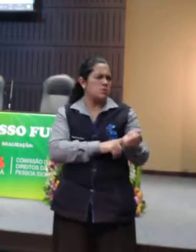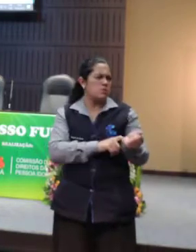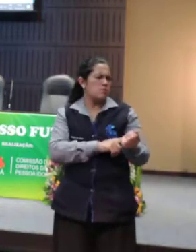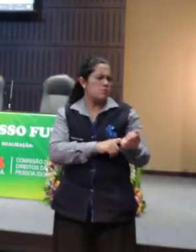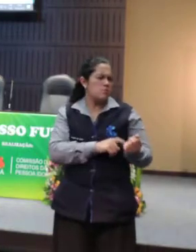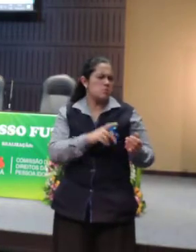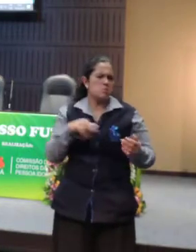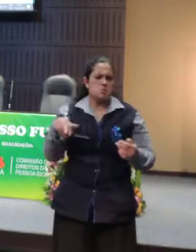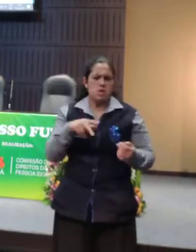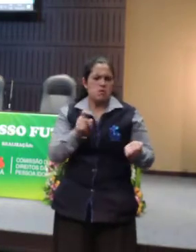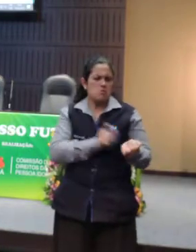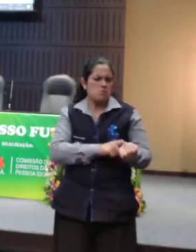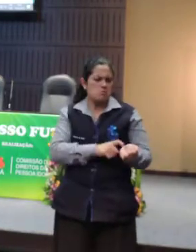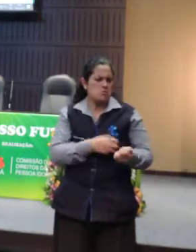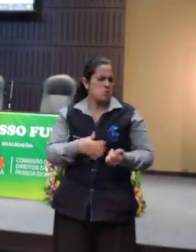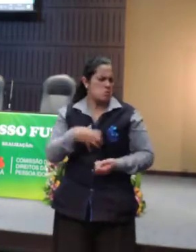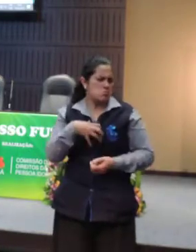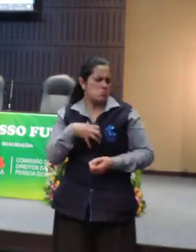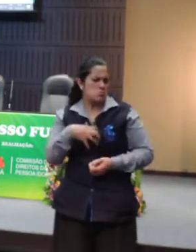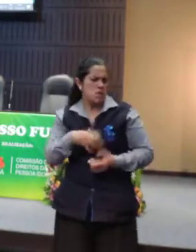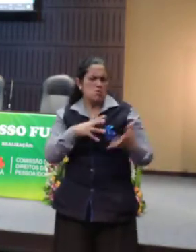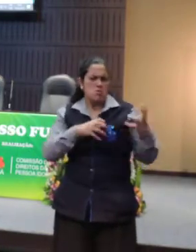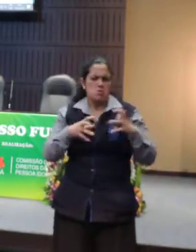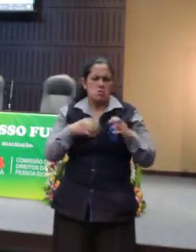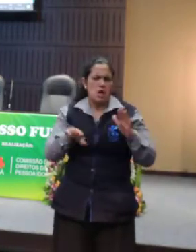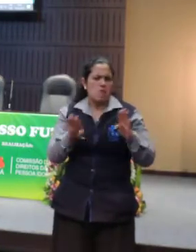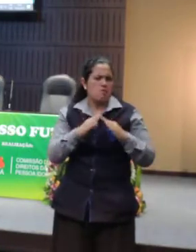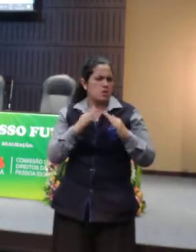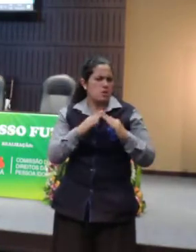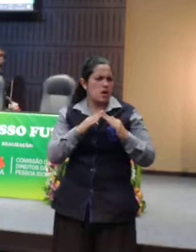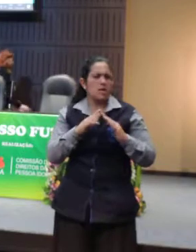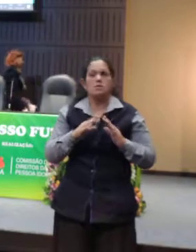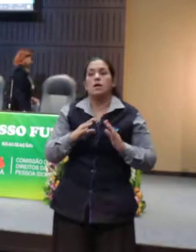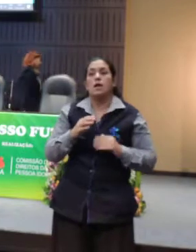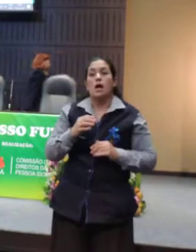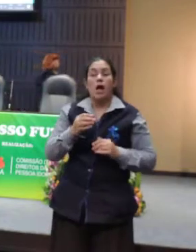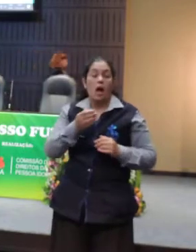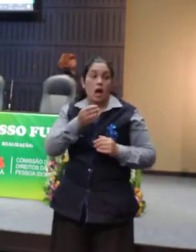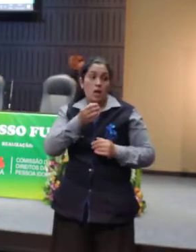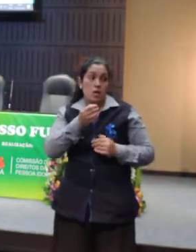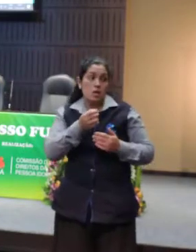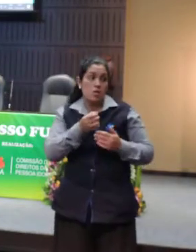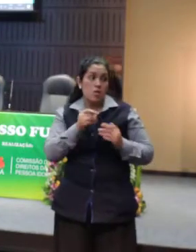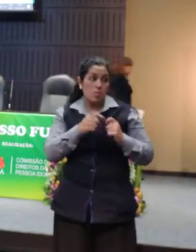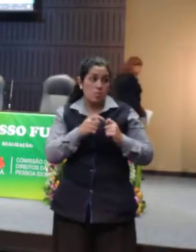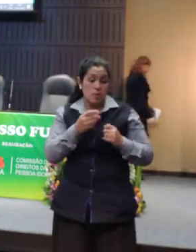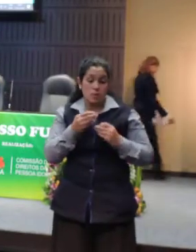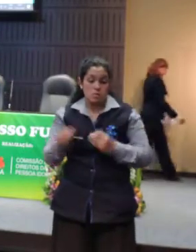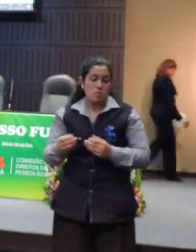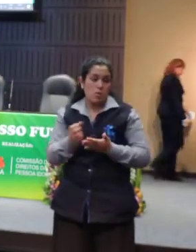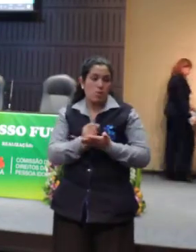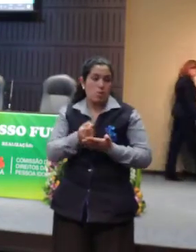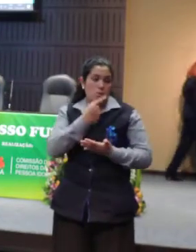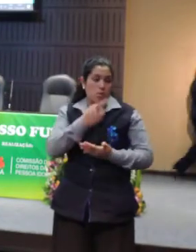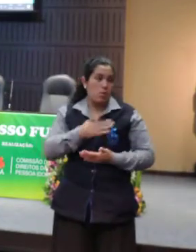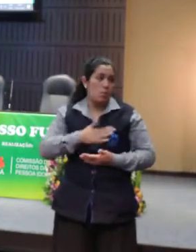nervoso, estava muito irritado, chegava em casa, brigava com todo mundo. A gente foi no médico e deram um calmante para ele. Aí,